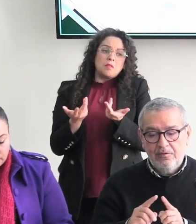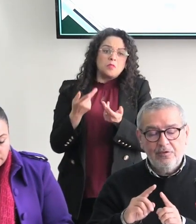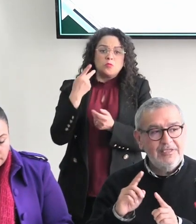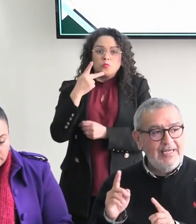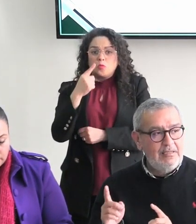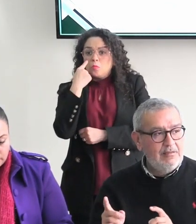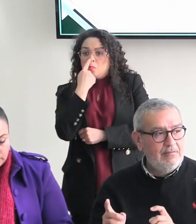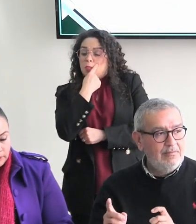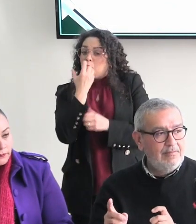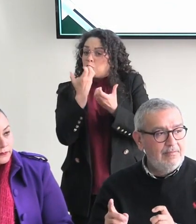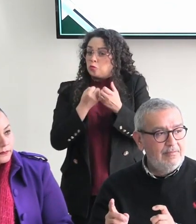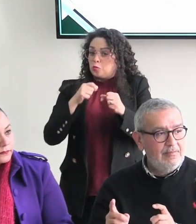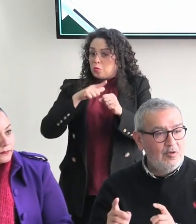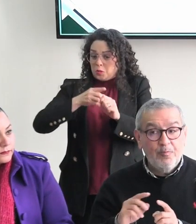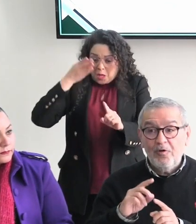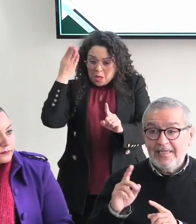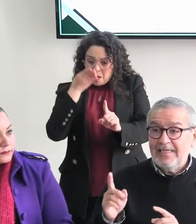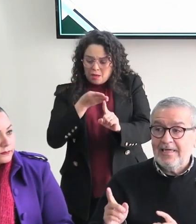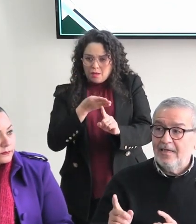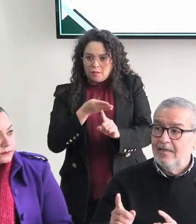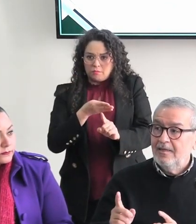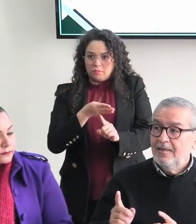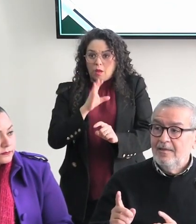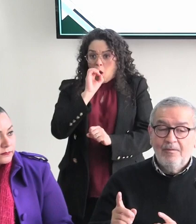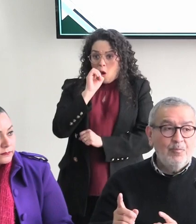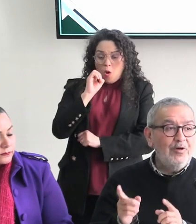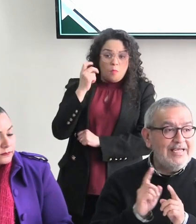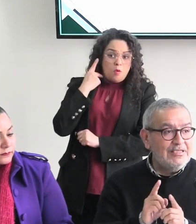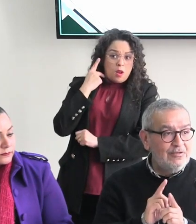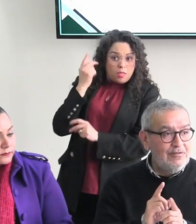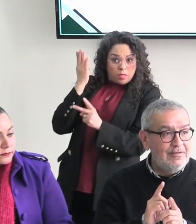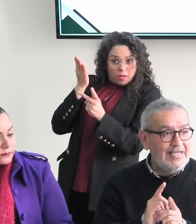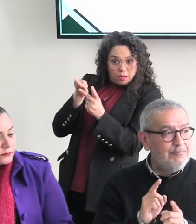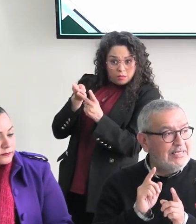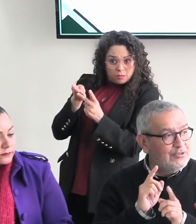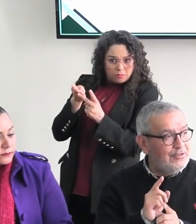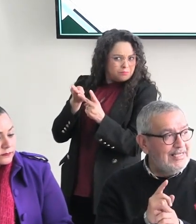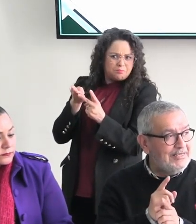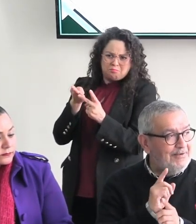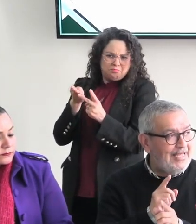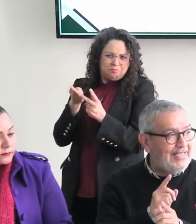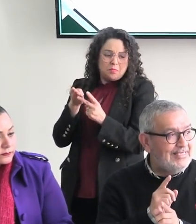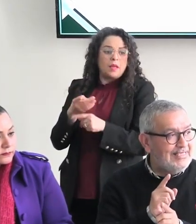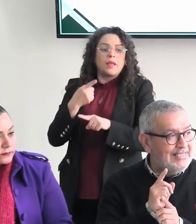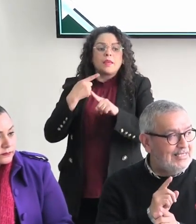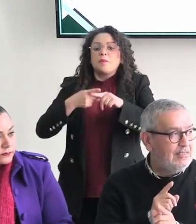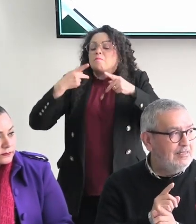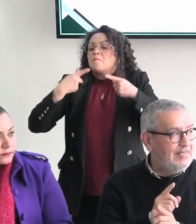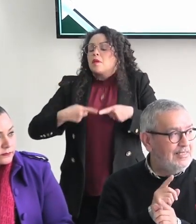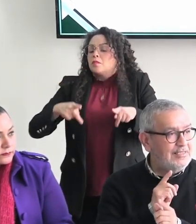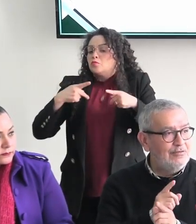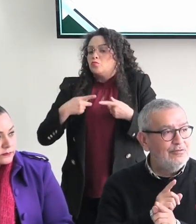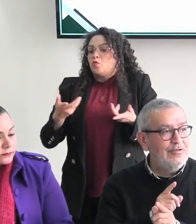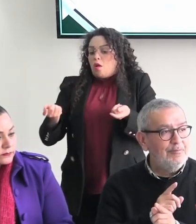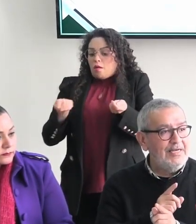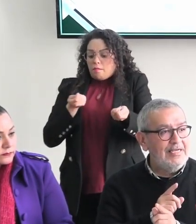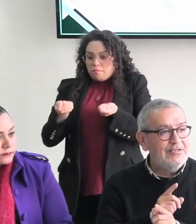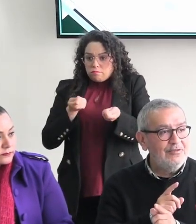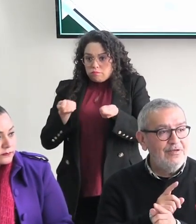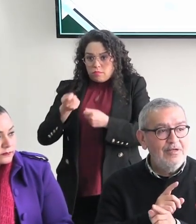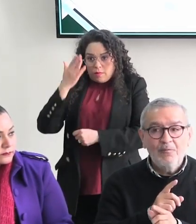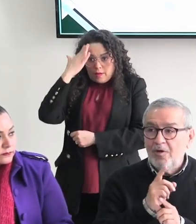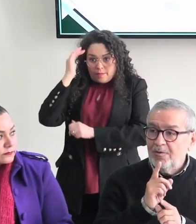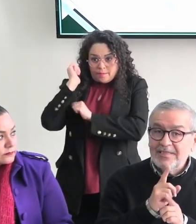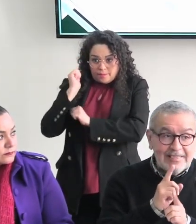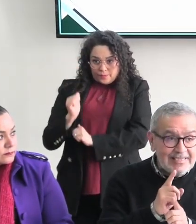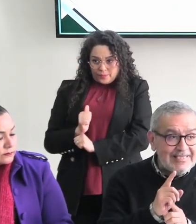visión social o política. Por eso, las personas que va a dirigir el Instituto de